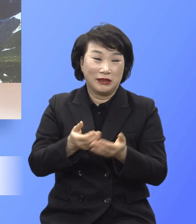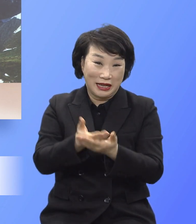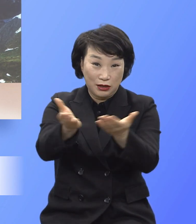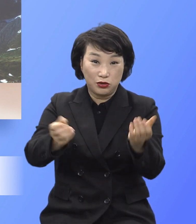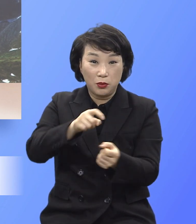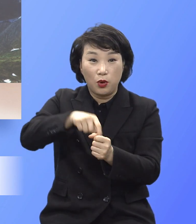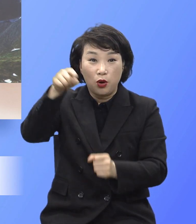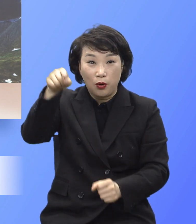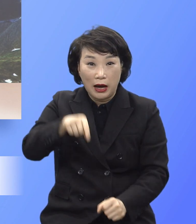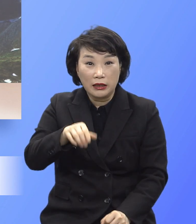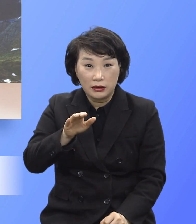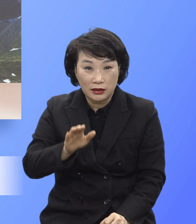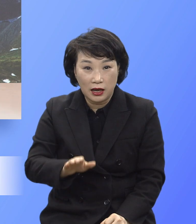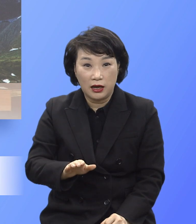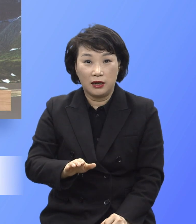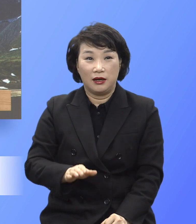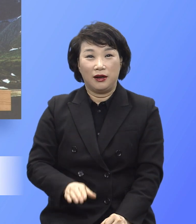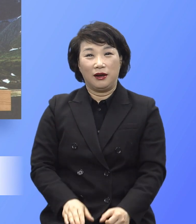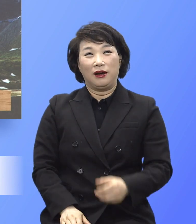대성물로 주려 합니다.